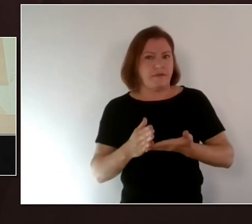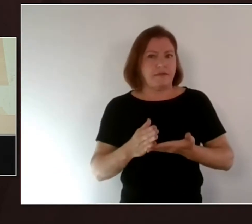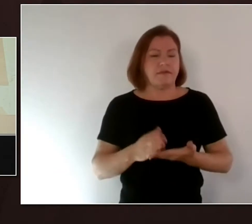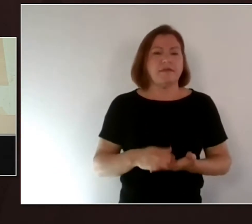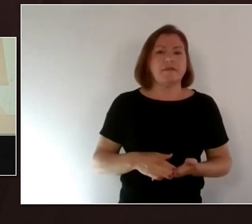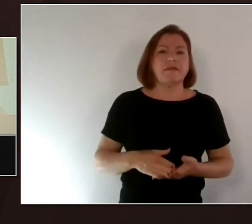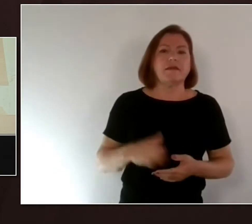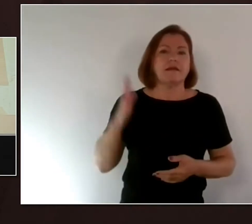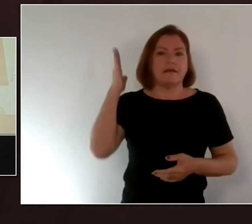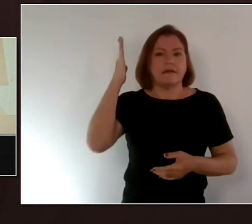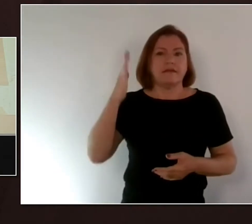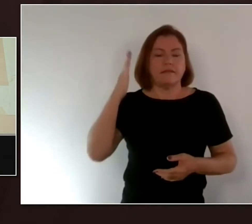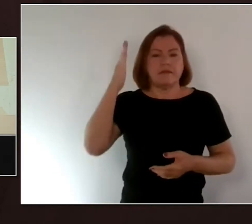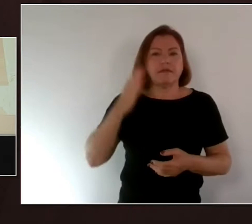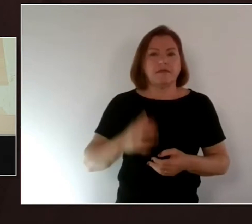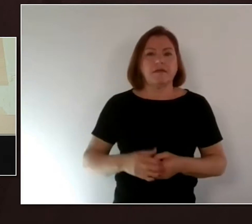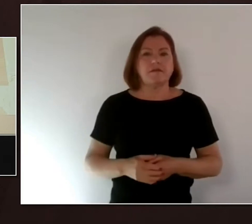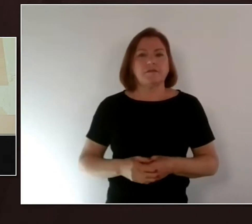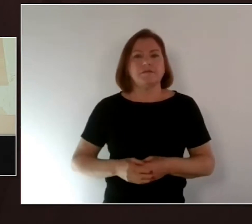para